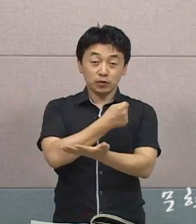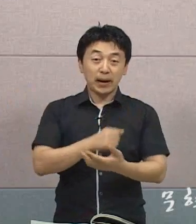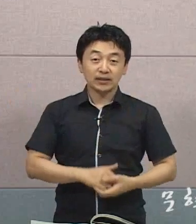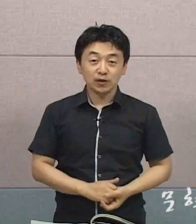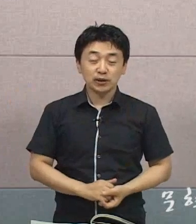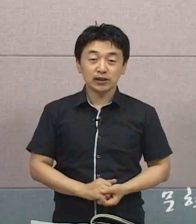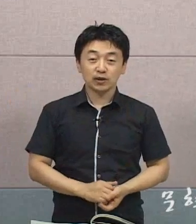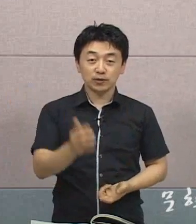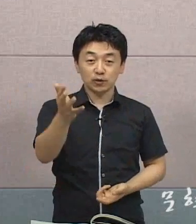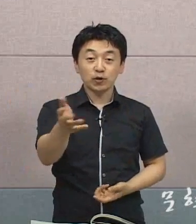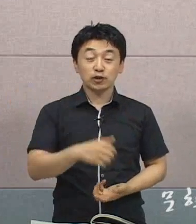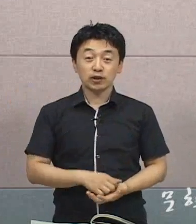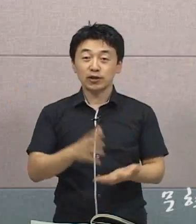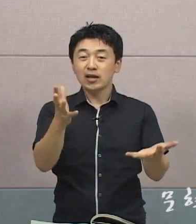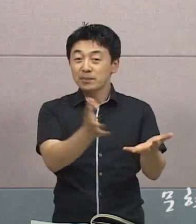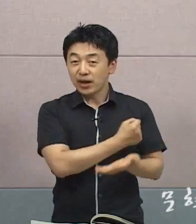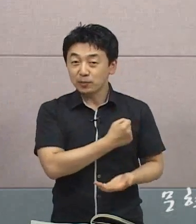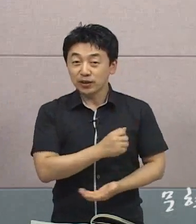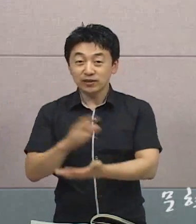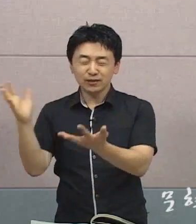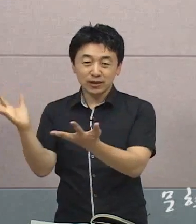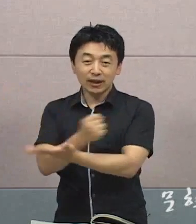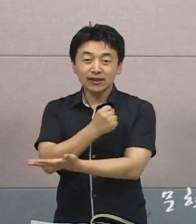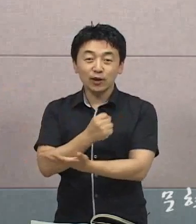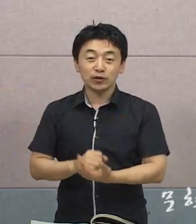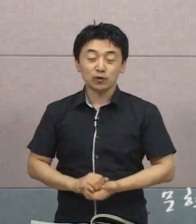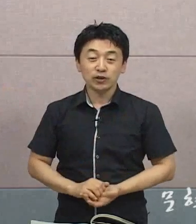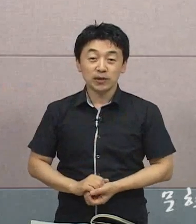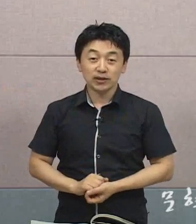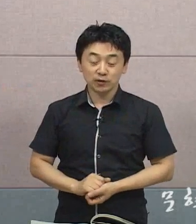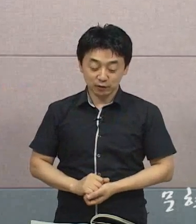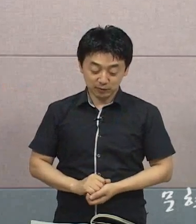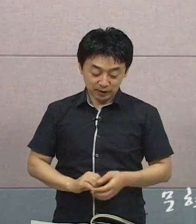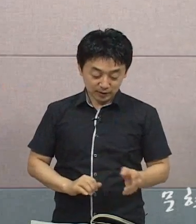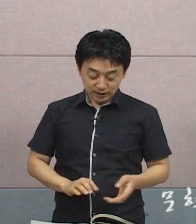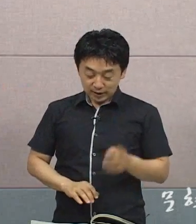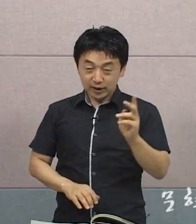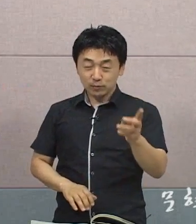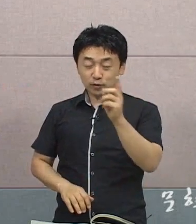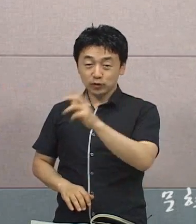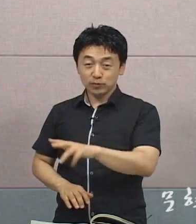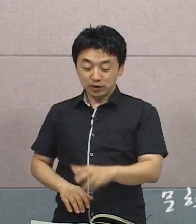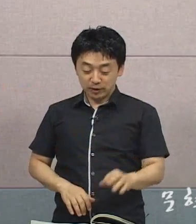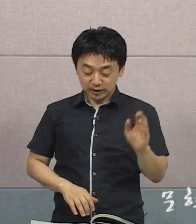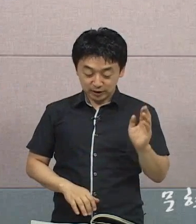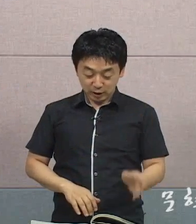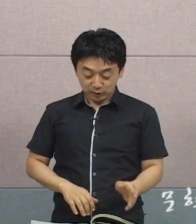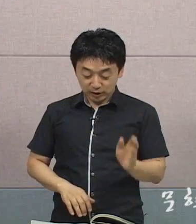많이 사용되니까 여러분들이 꼭 외우셔야 되고요. 파리보다는 싹 다 알고 있다로 훨씬 많이 사용을 하고 있습니다. 26쪽 27페이지 이제 나오는